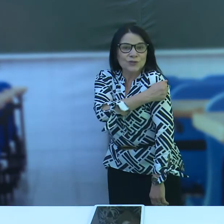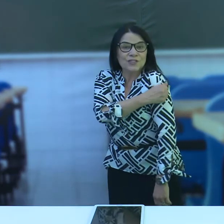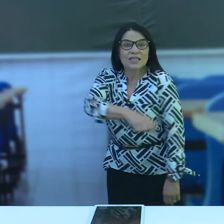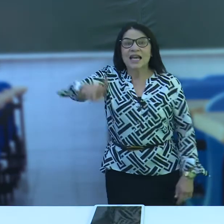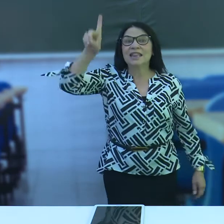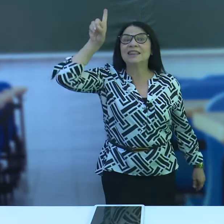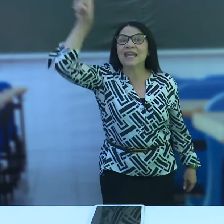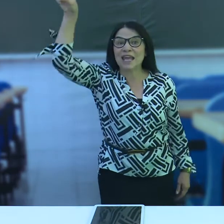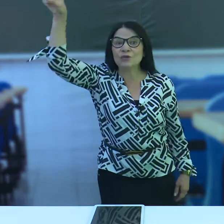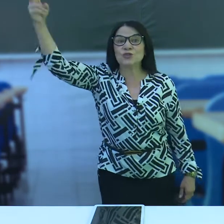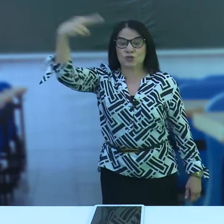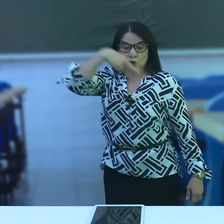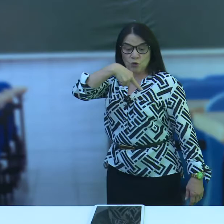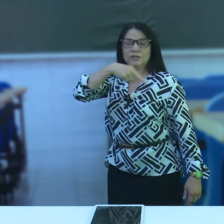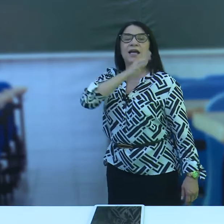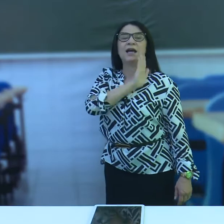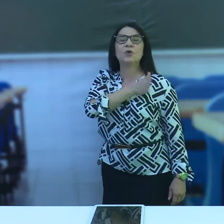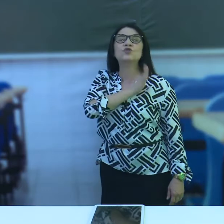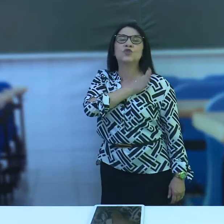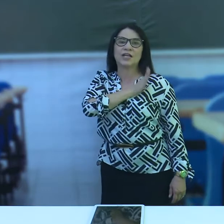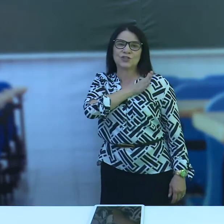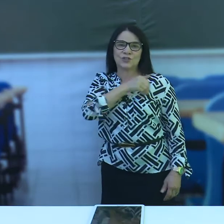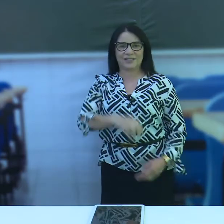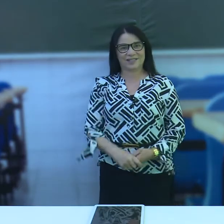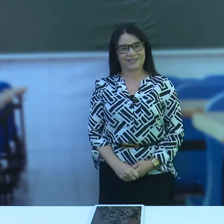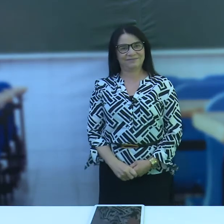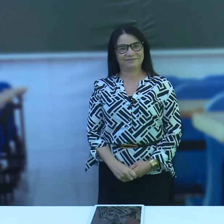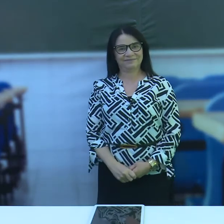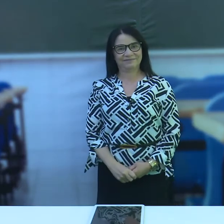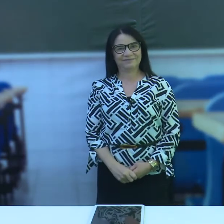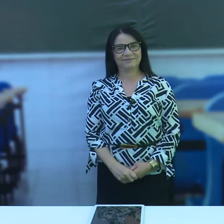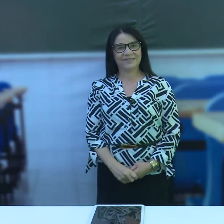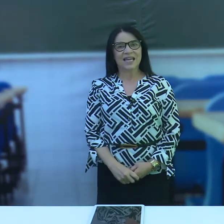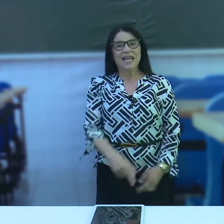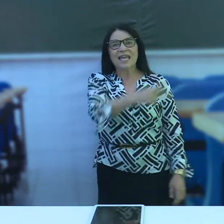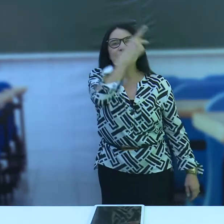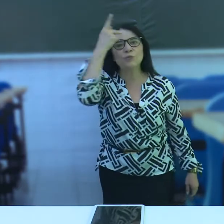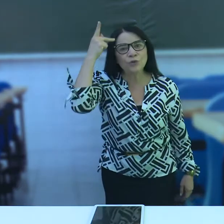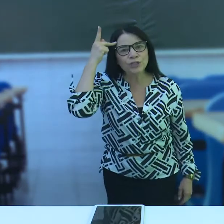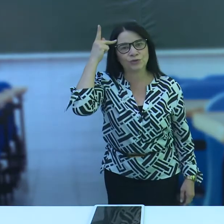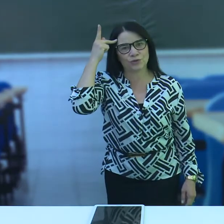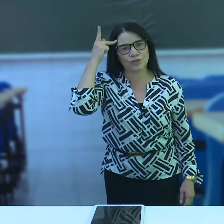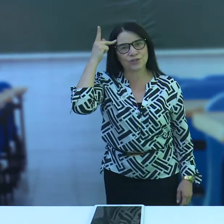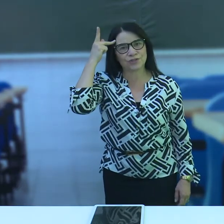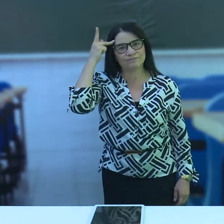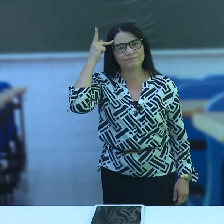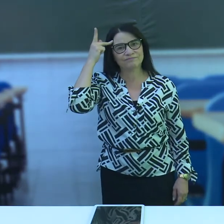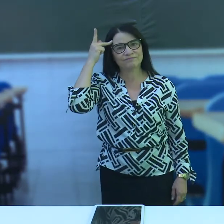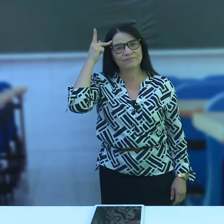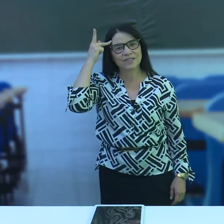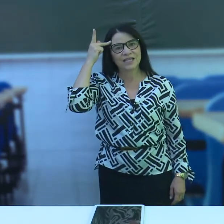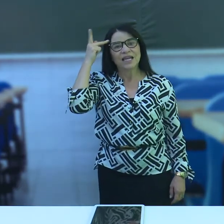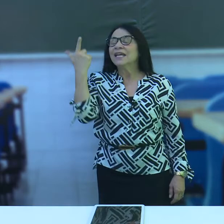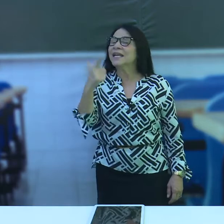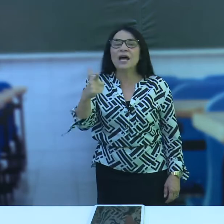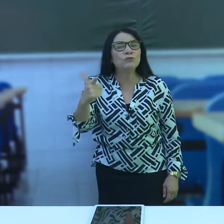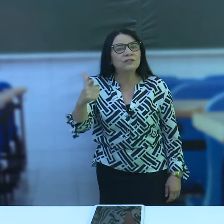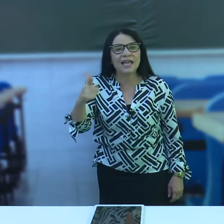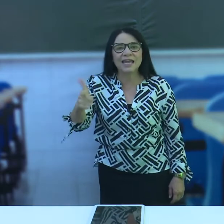Alunos, Deus sonda os corações. E muitos não têm